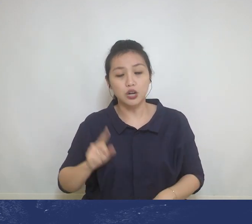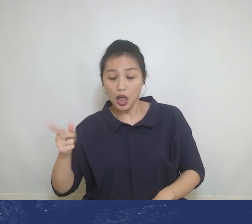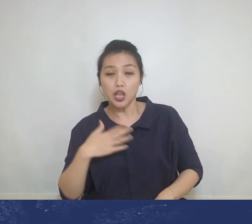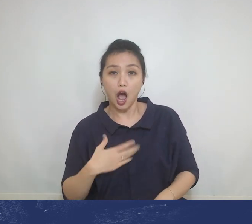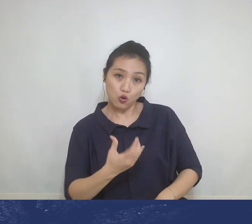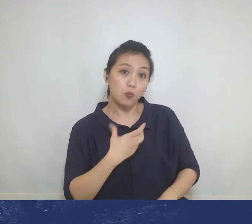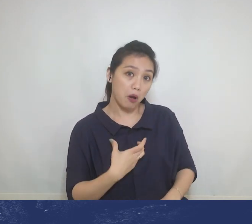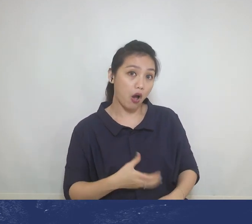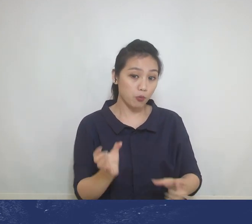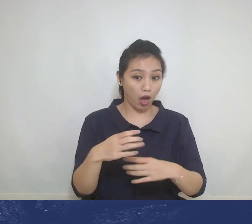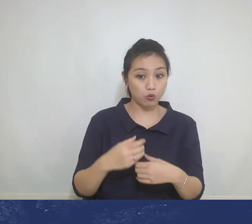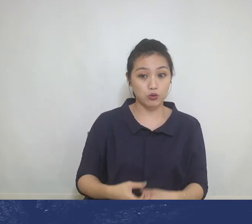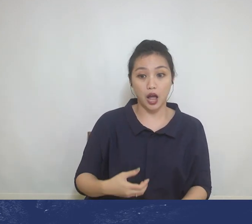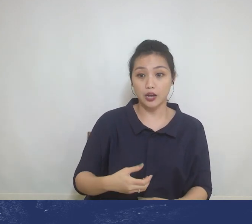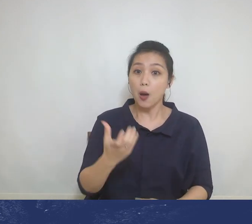kehendak Tuhan.